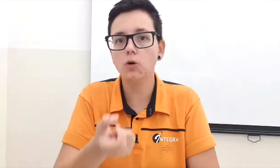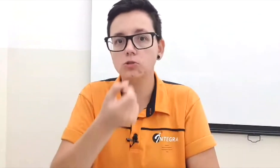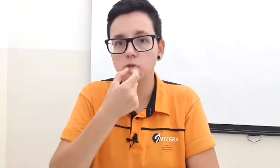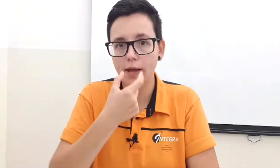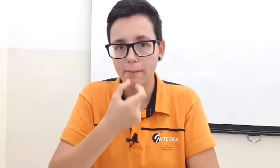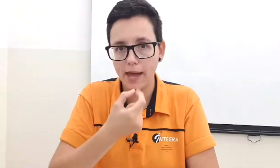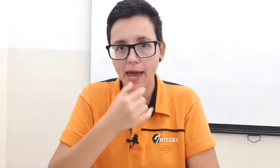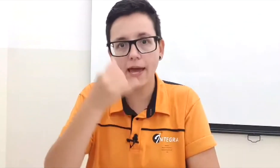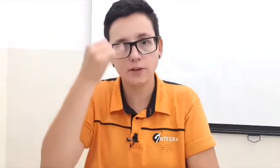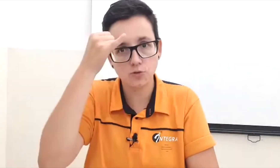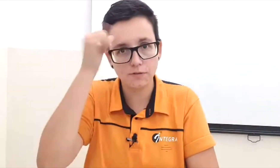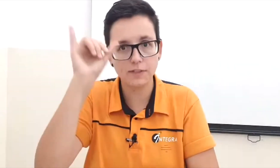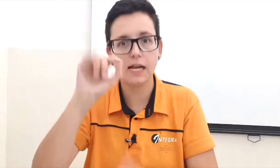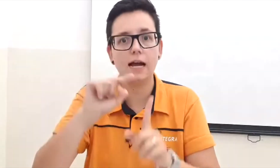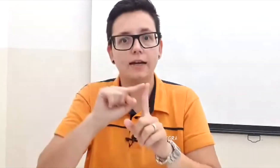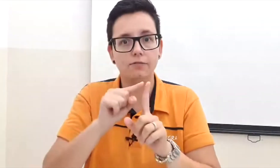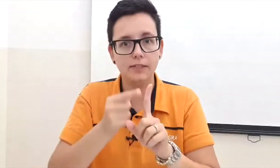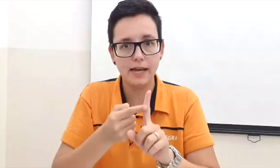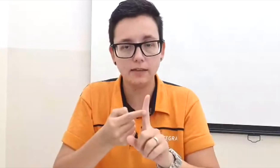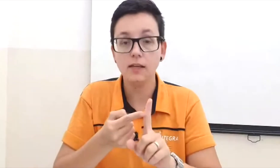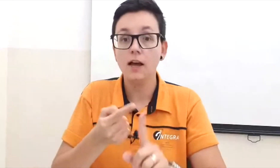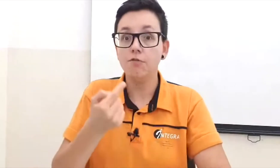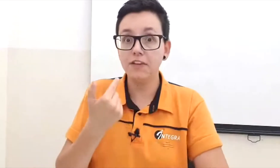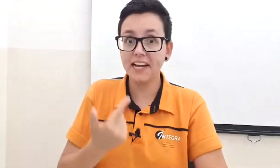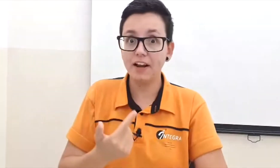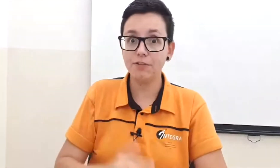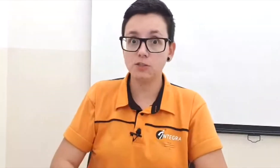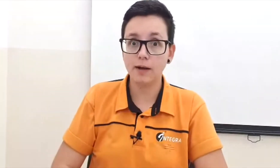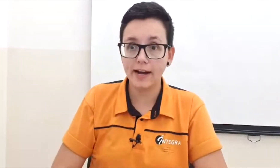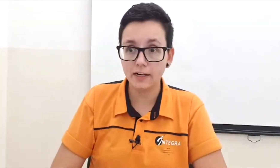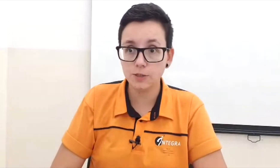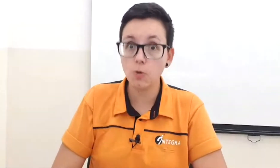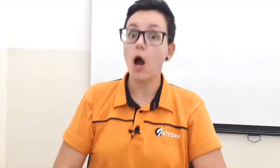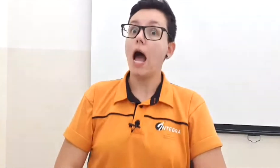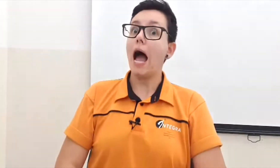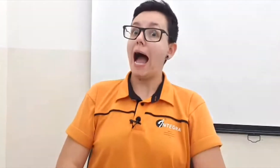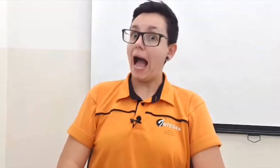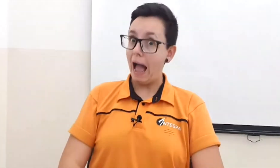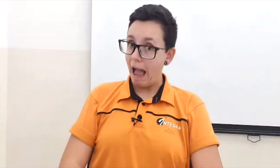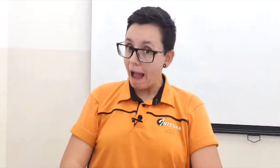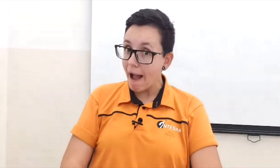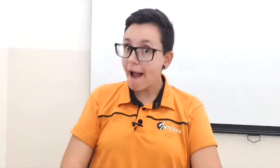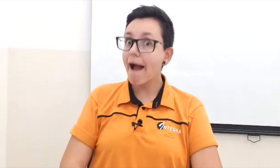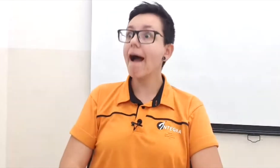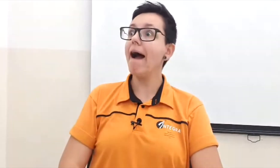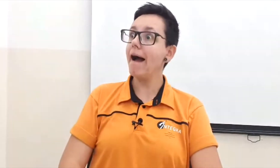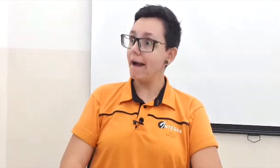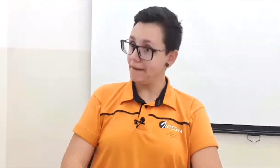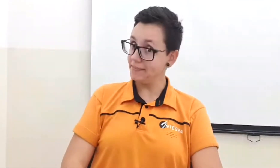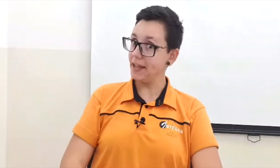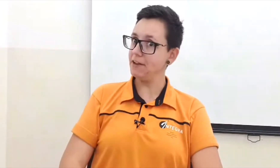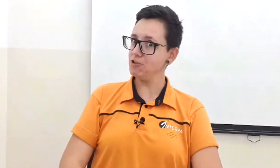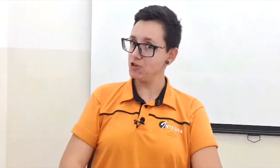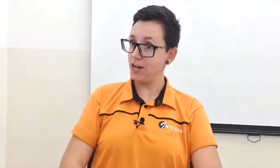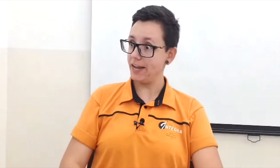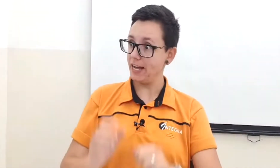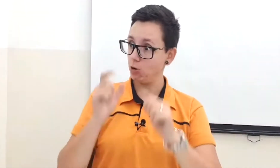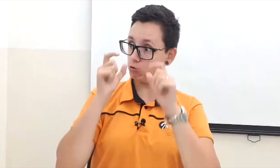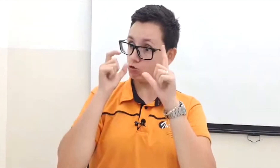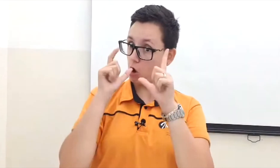composto, remédio, evitar gravidez, vi que ela fez uma cara tipo, ah, entendi, arregalou os